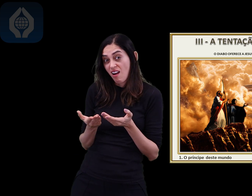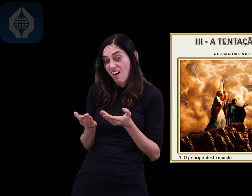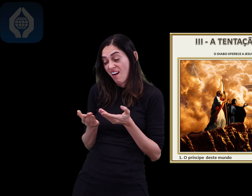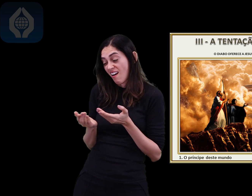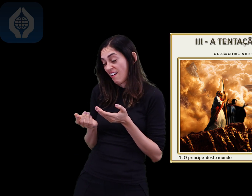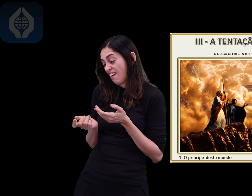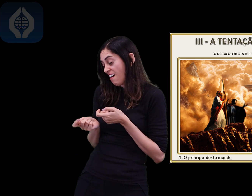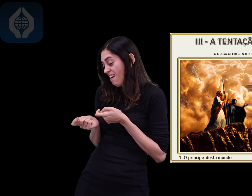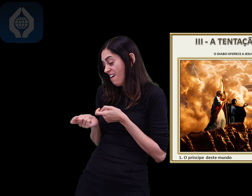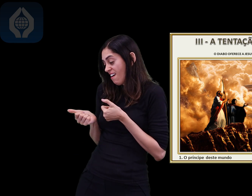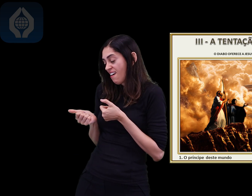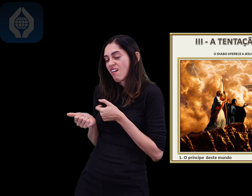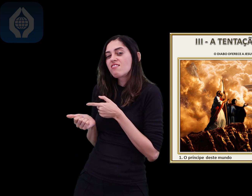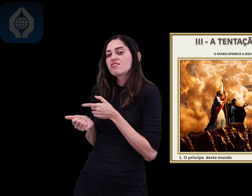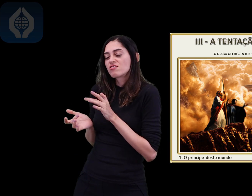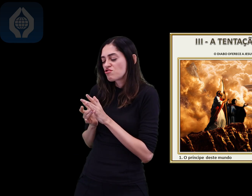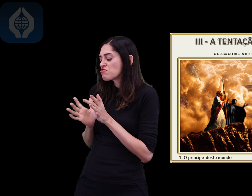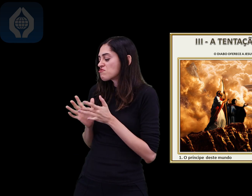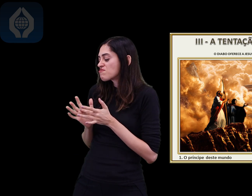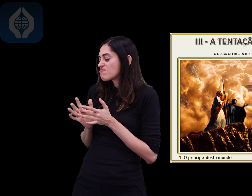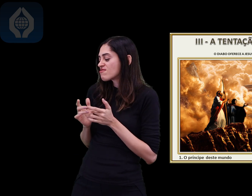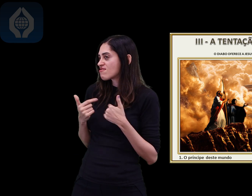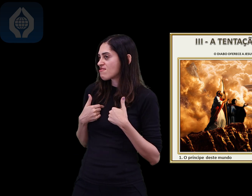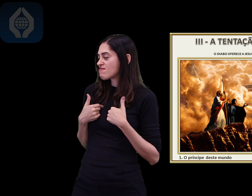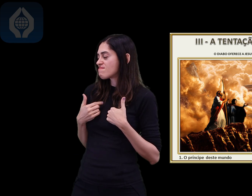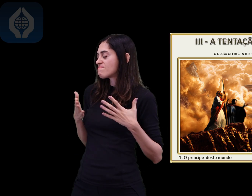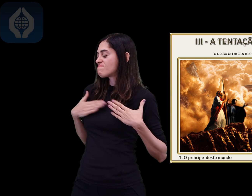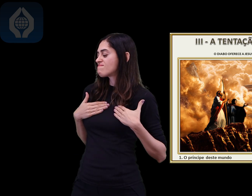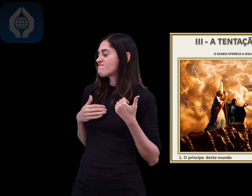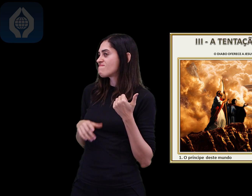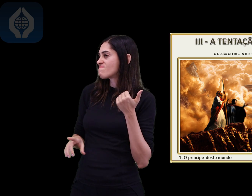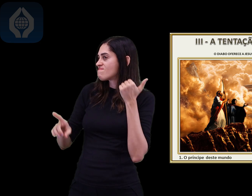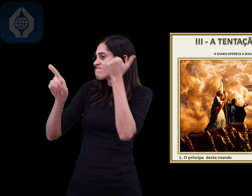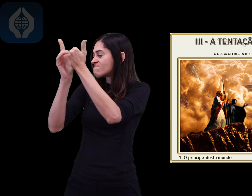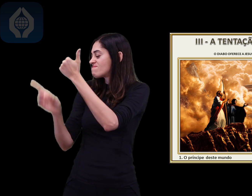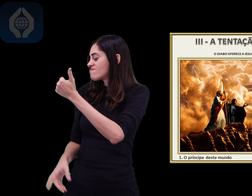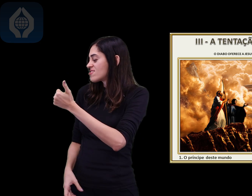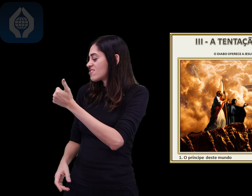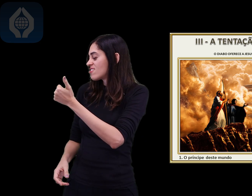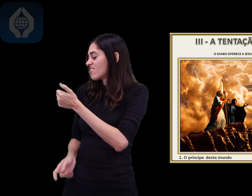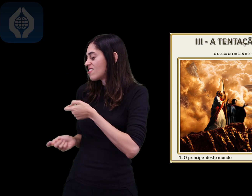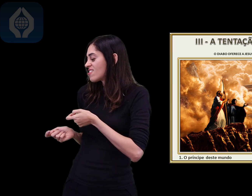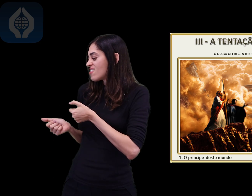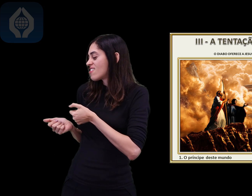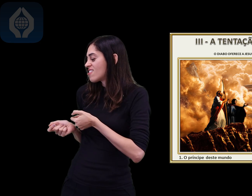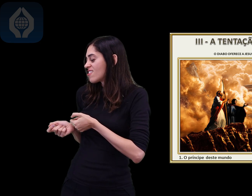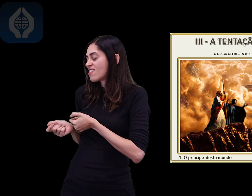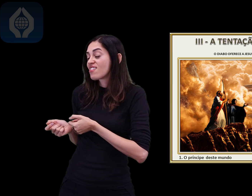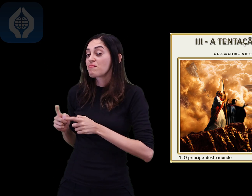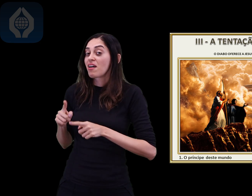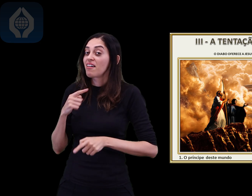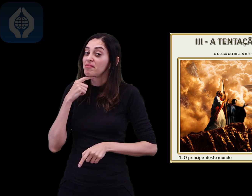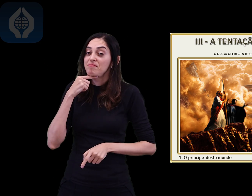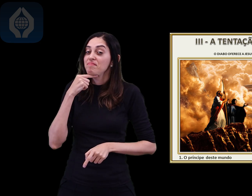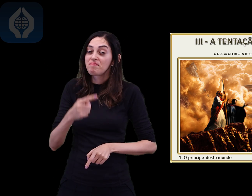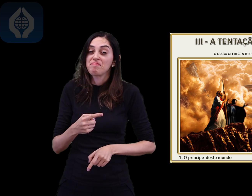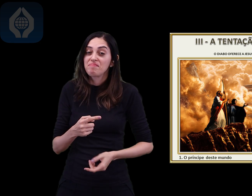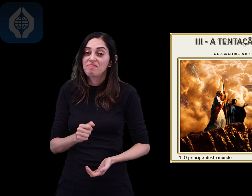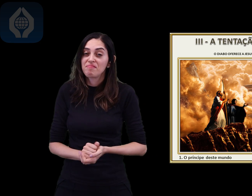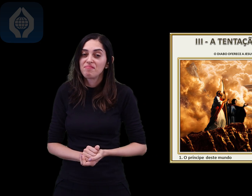Todos os que ainda não foram libertos por Deus do controle de Satanás estão servindo a Satanás em vez de